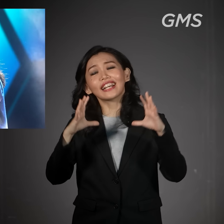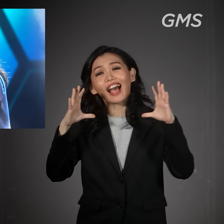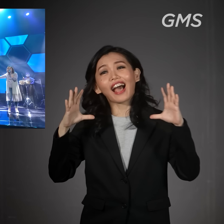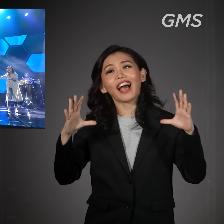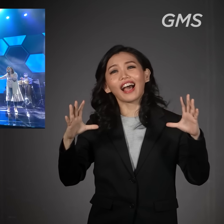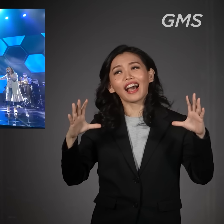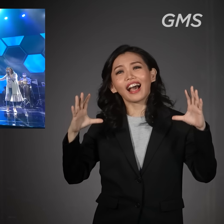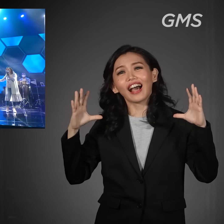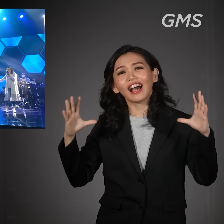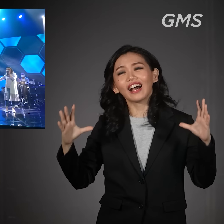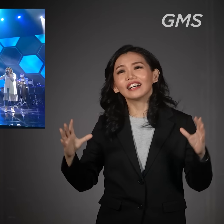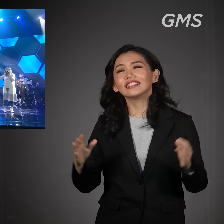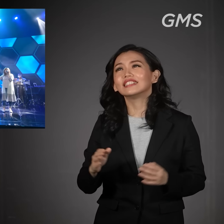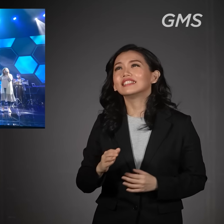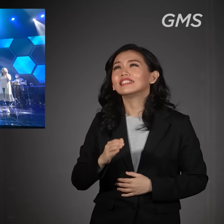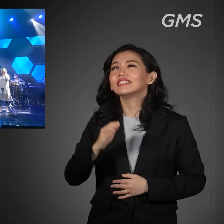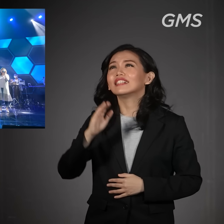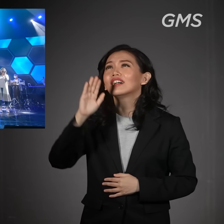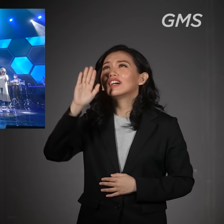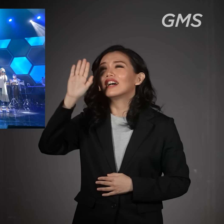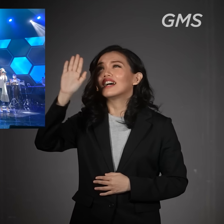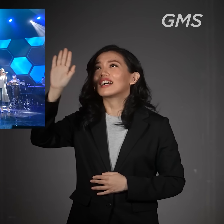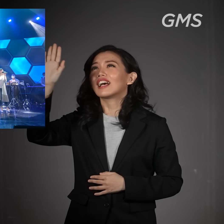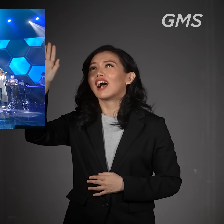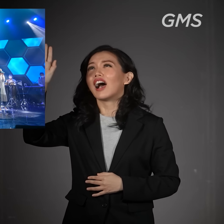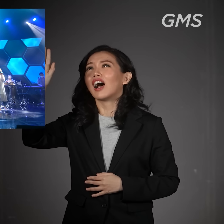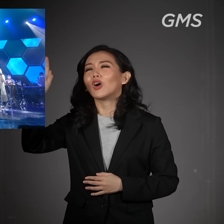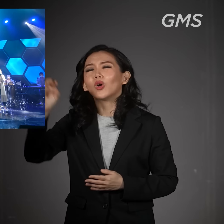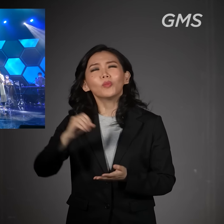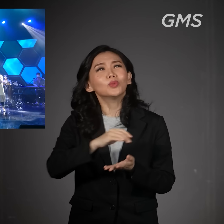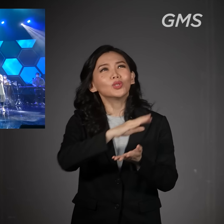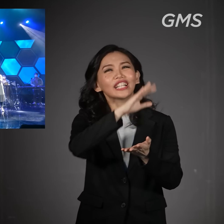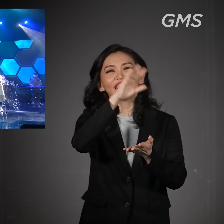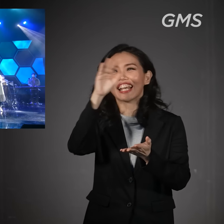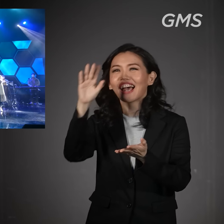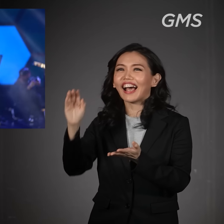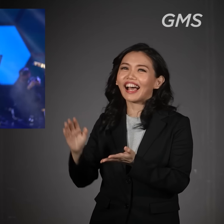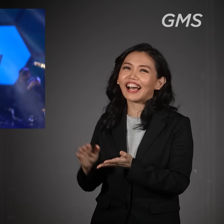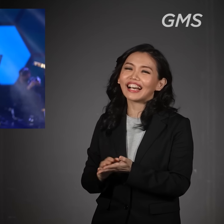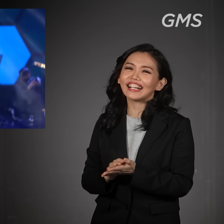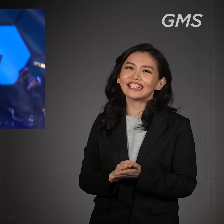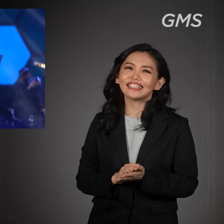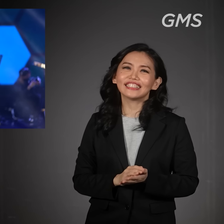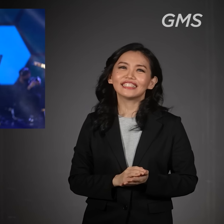termegah, amin, termulia,